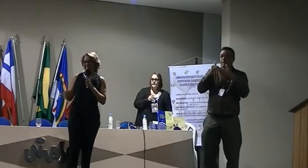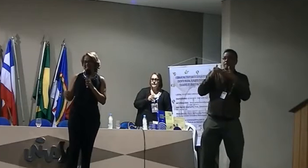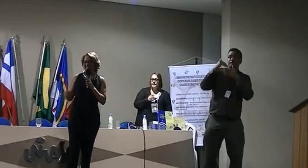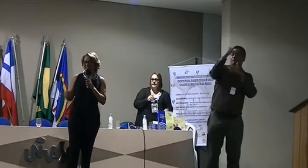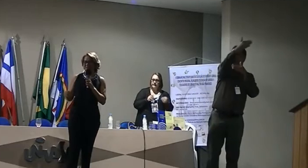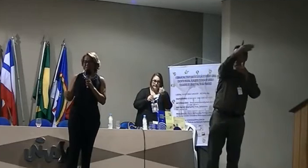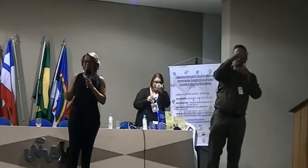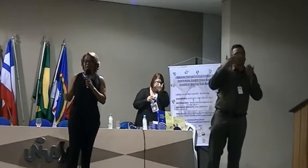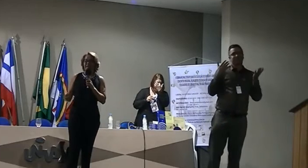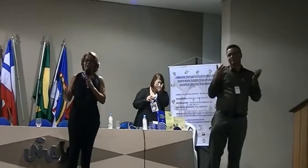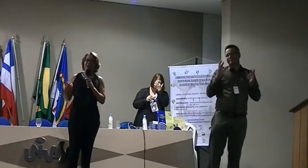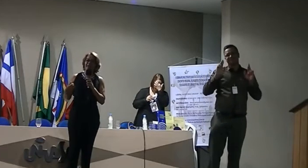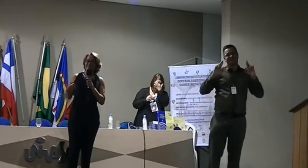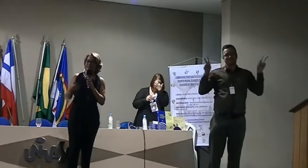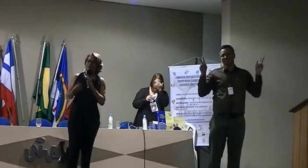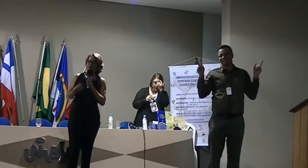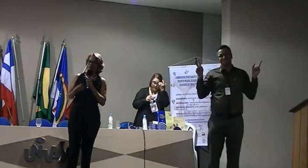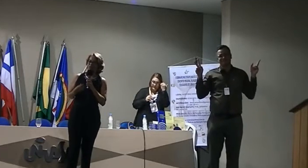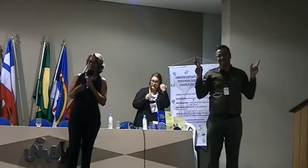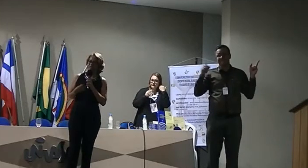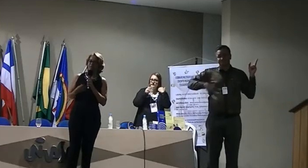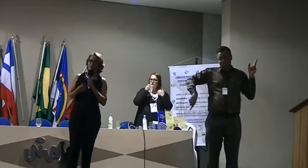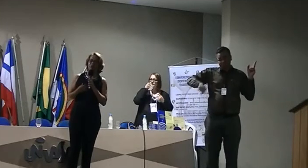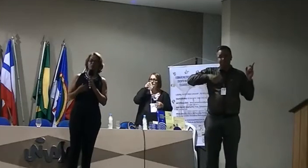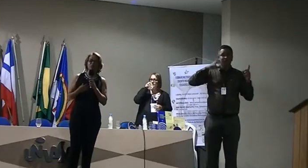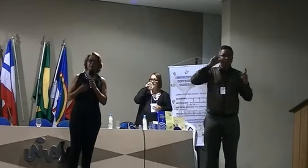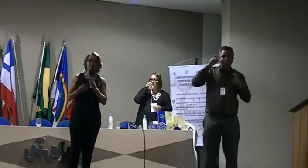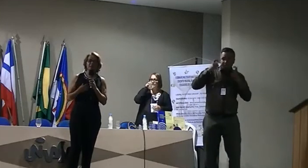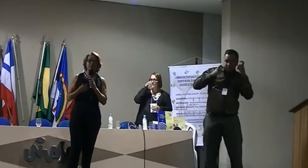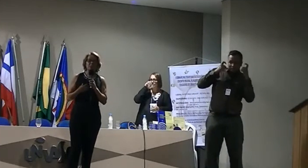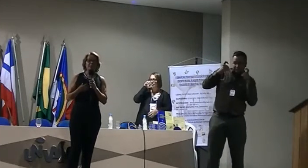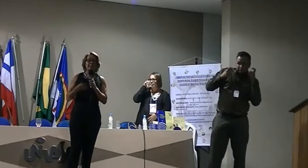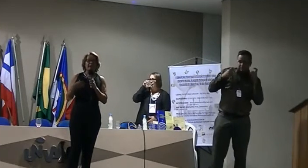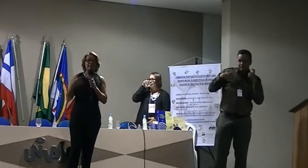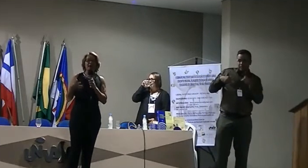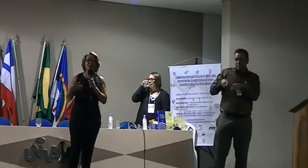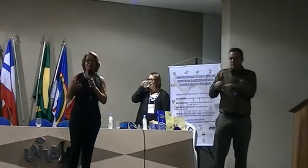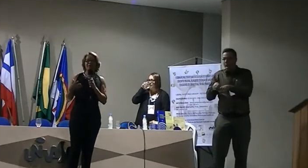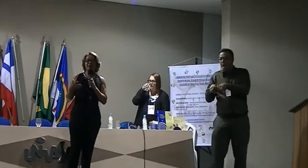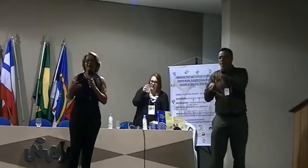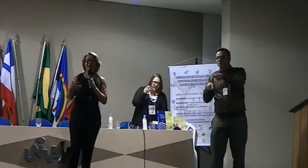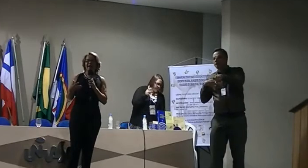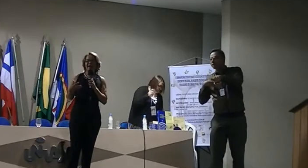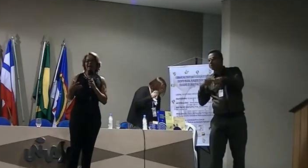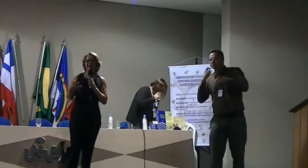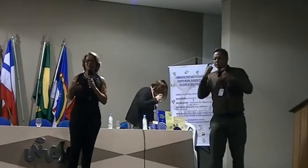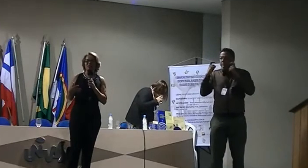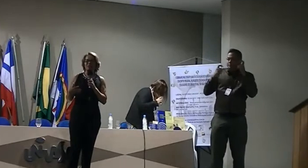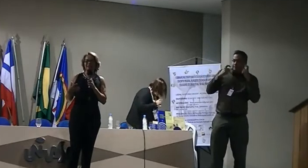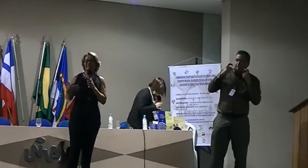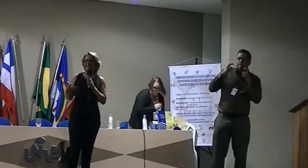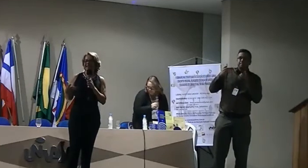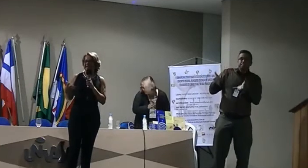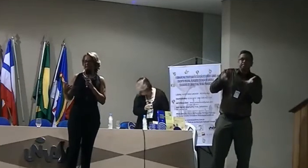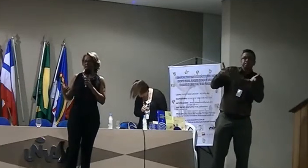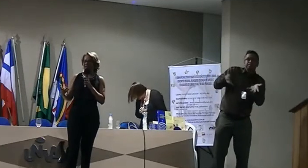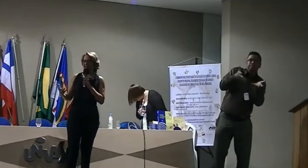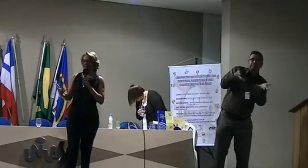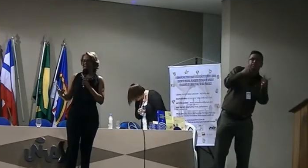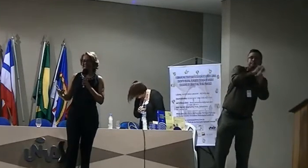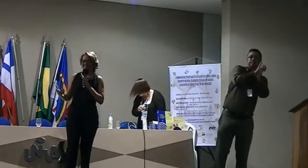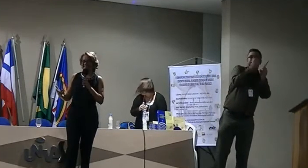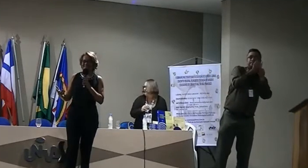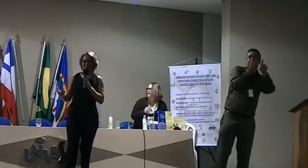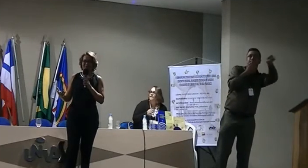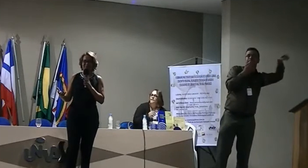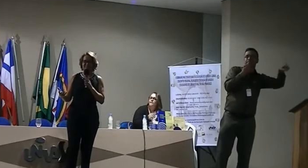Ele vai ter isso? Então essa é a nossa frustração, é o nosso medo. Não é a questão de ter